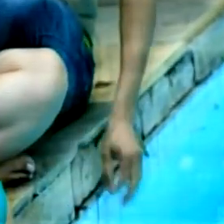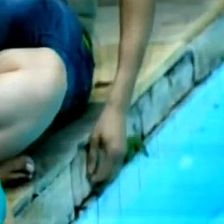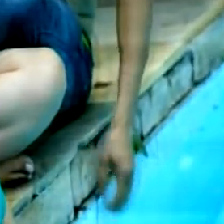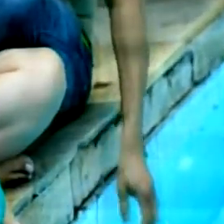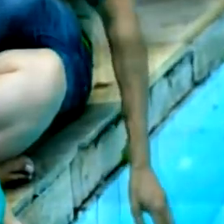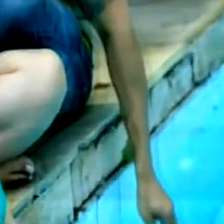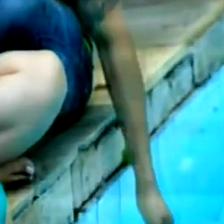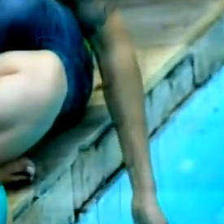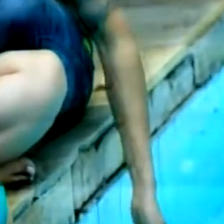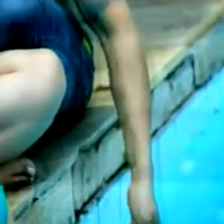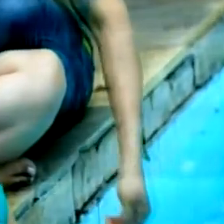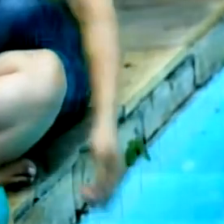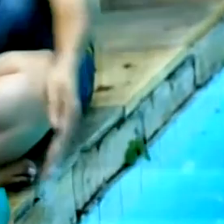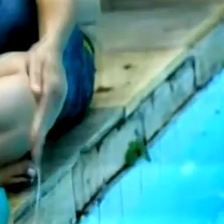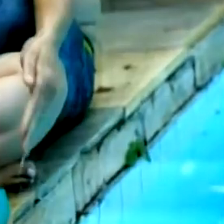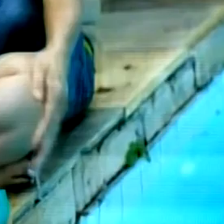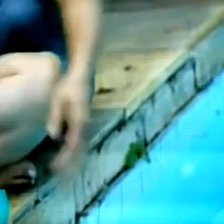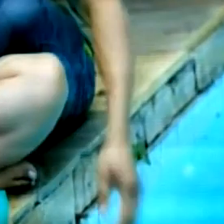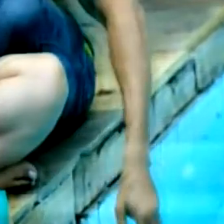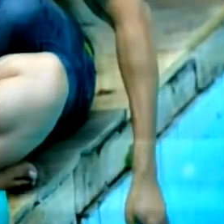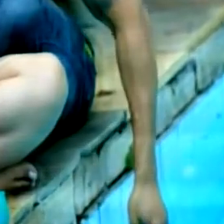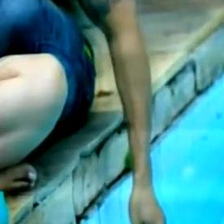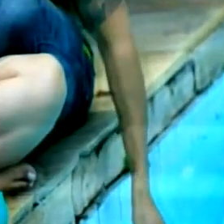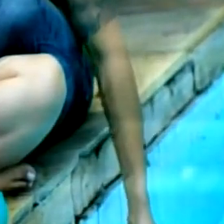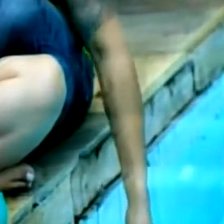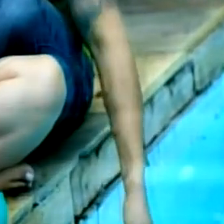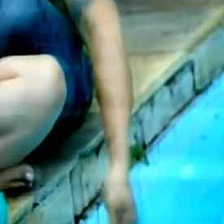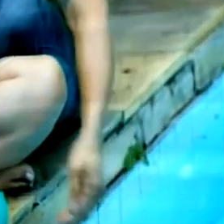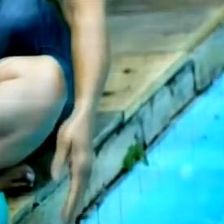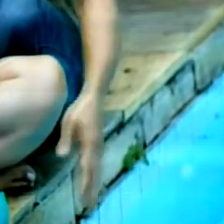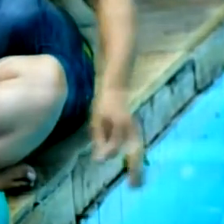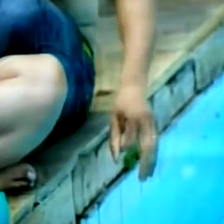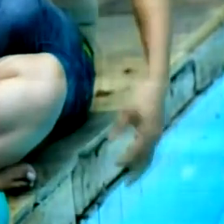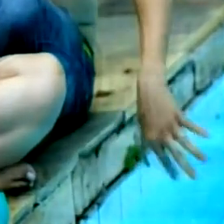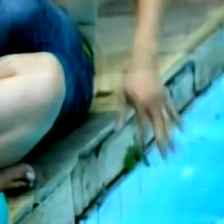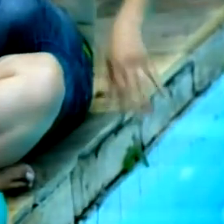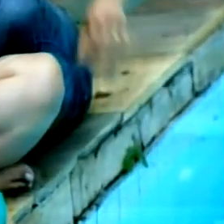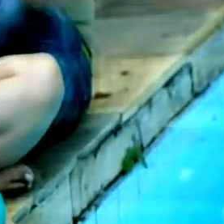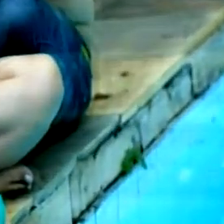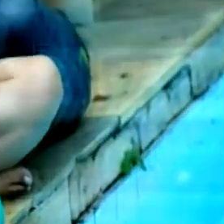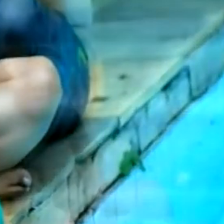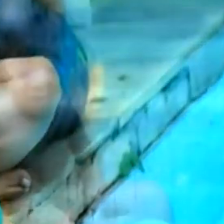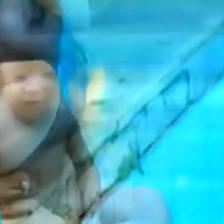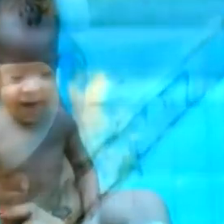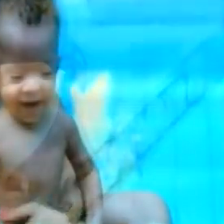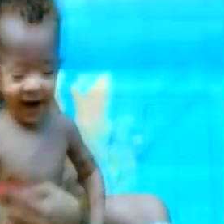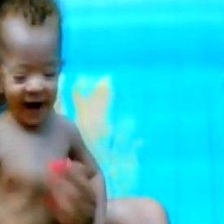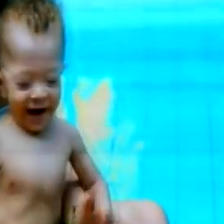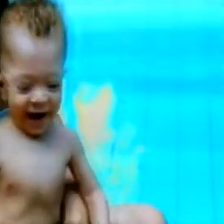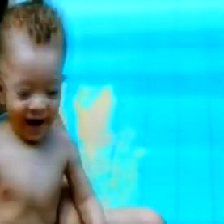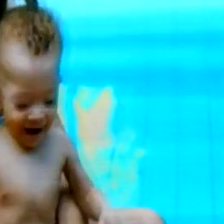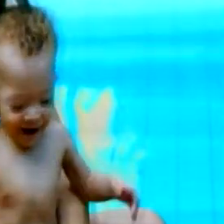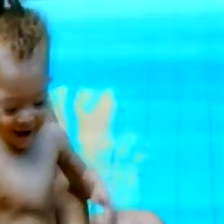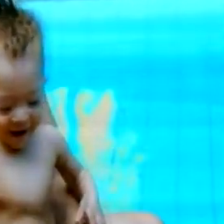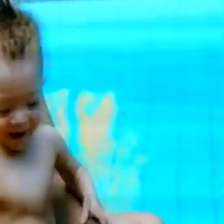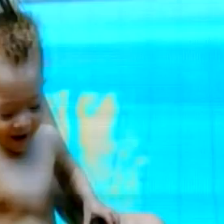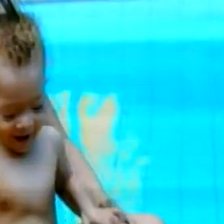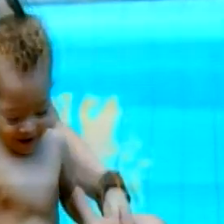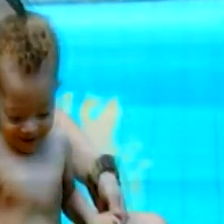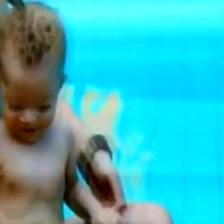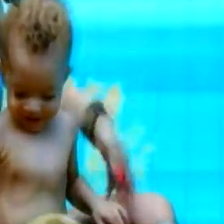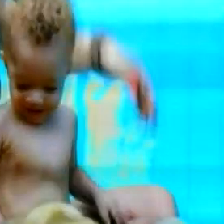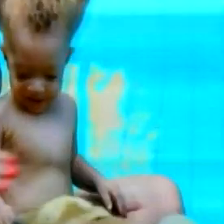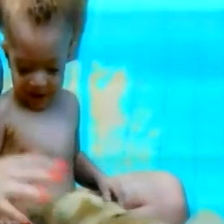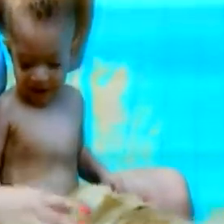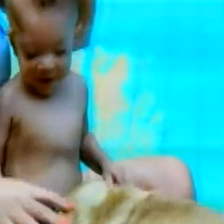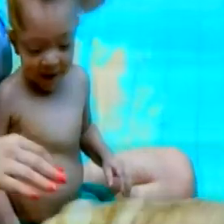brasileira. Quando ele teve alta, a enfermeira me entregou uma papelada, marcando as próximas vacinas e tal, e falou assim